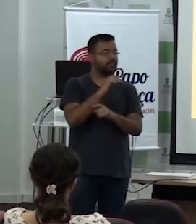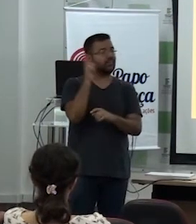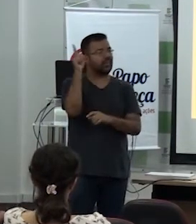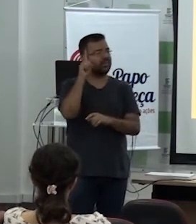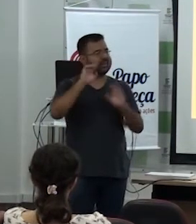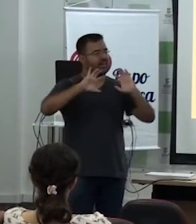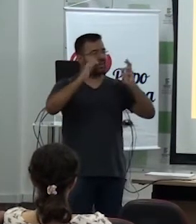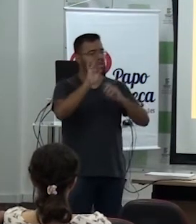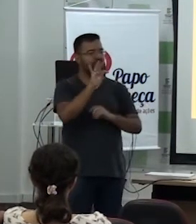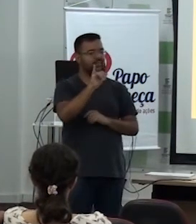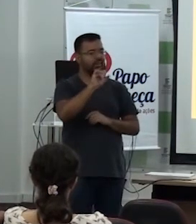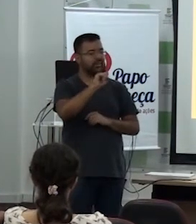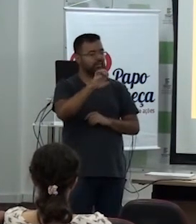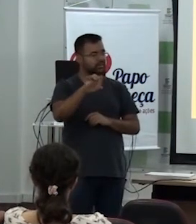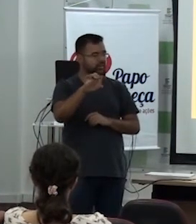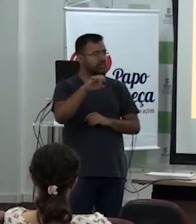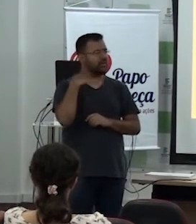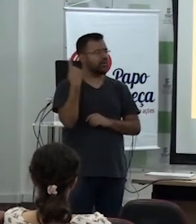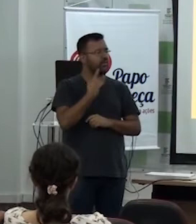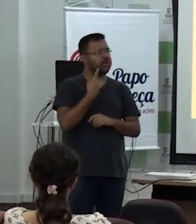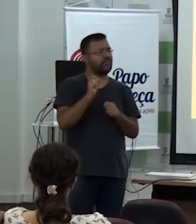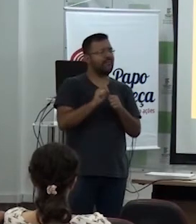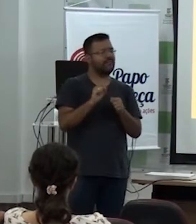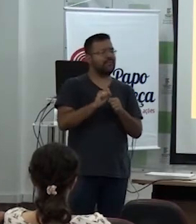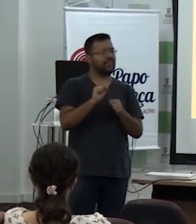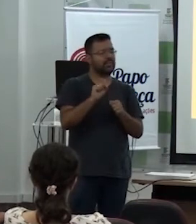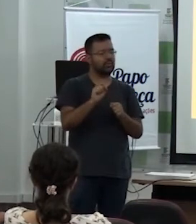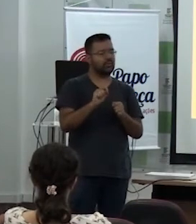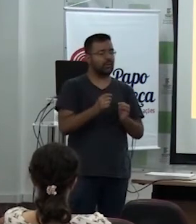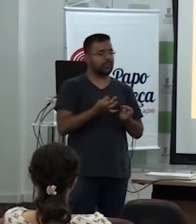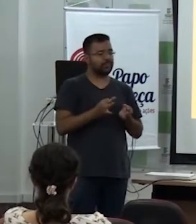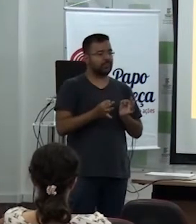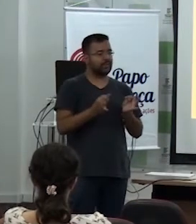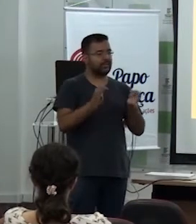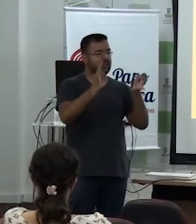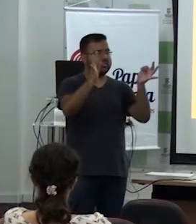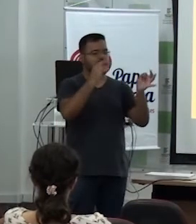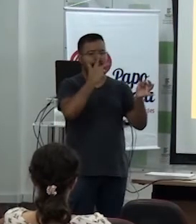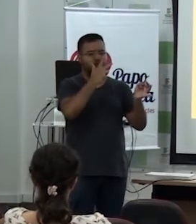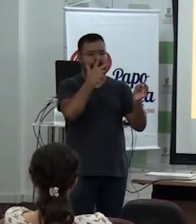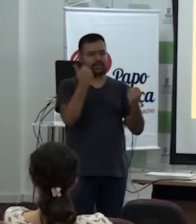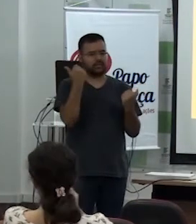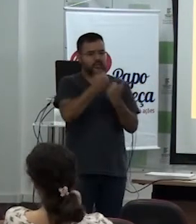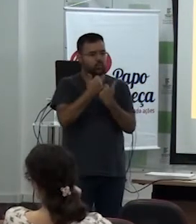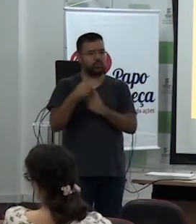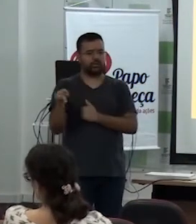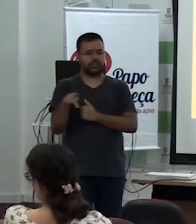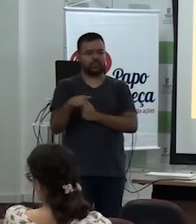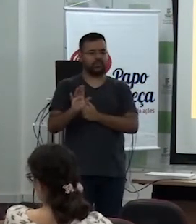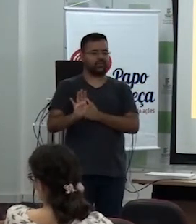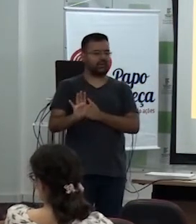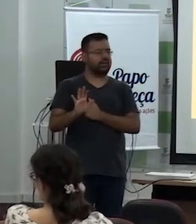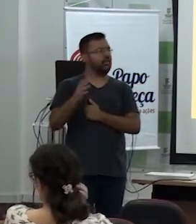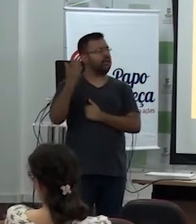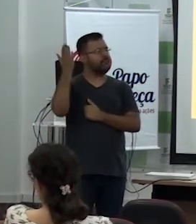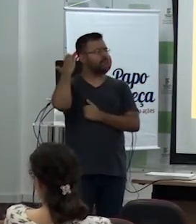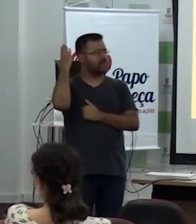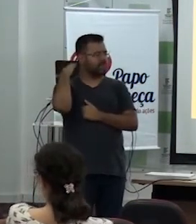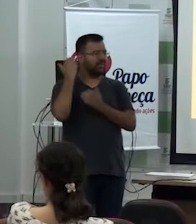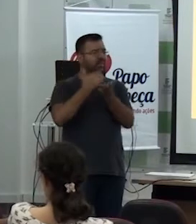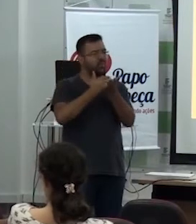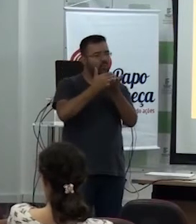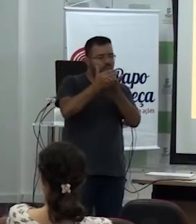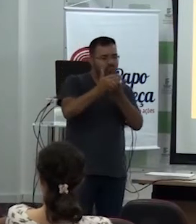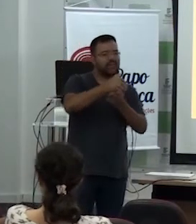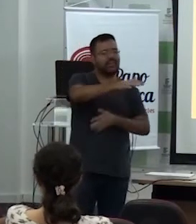chamou-se a atenção que a gente não produz mais tecnologias que tentem substituir o professor. Quando eu comecei na informática e